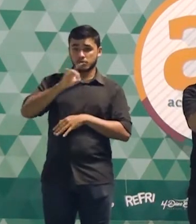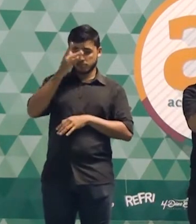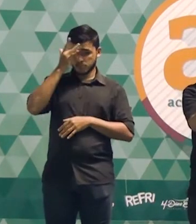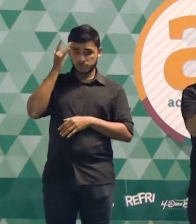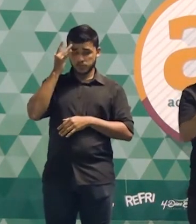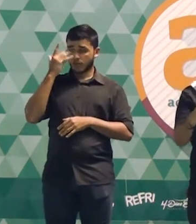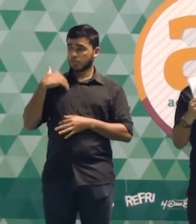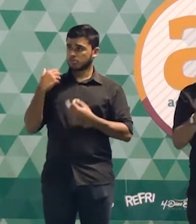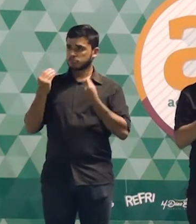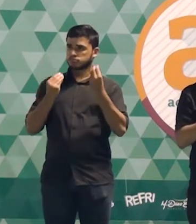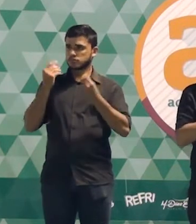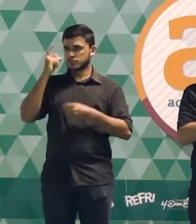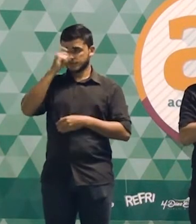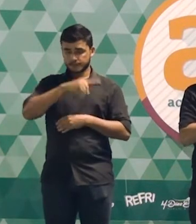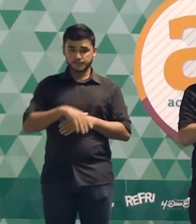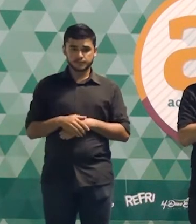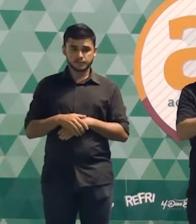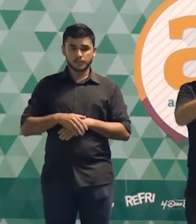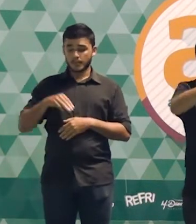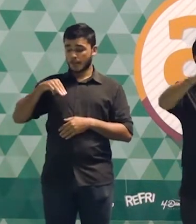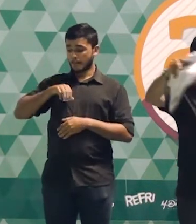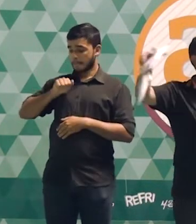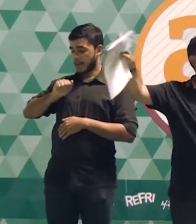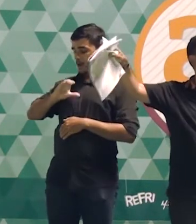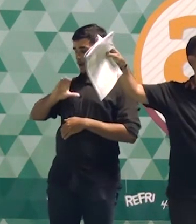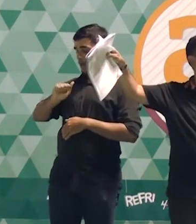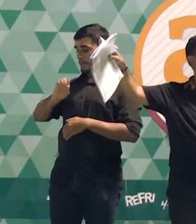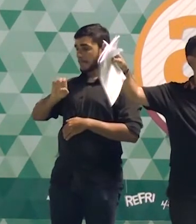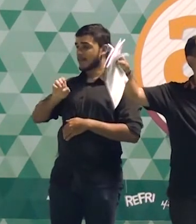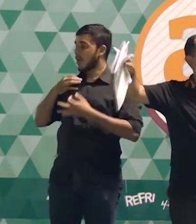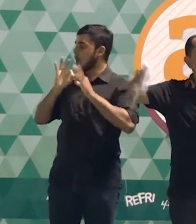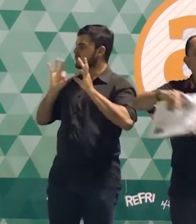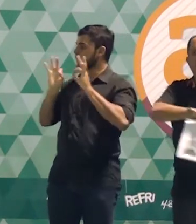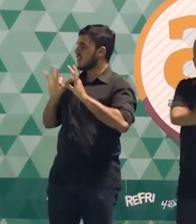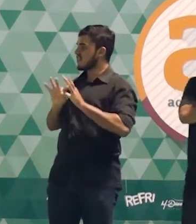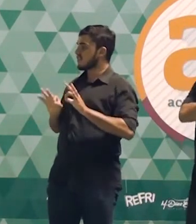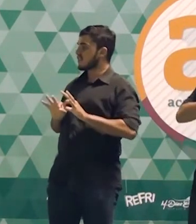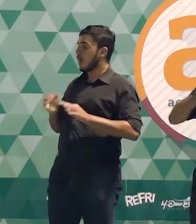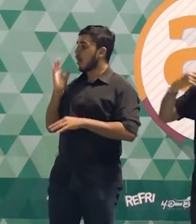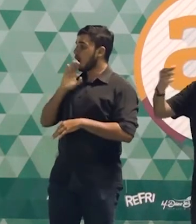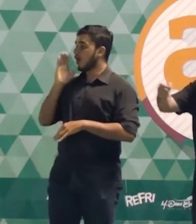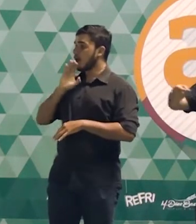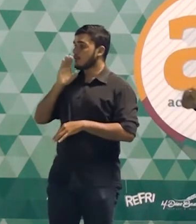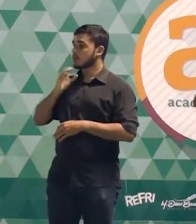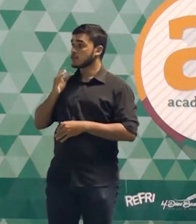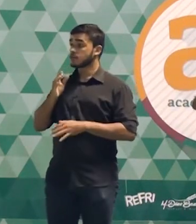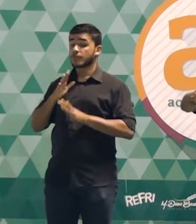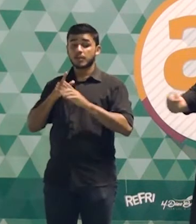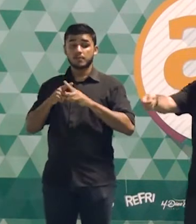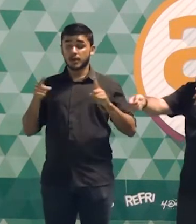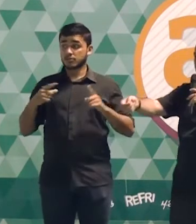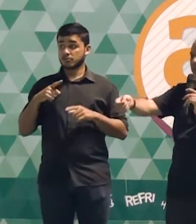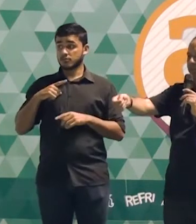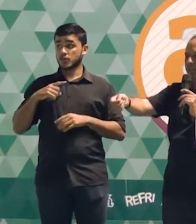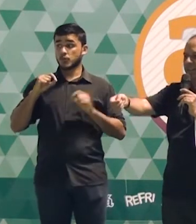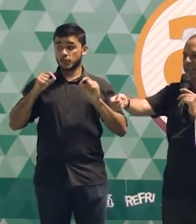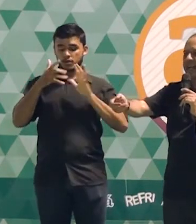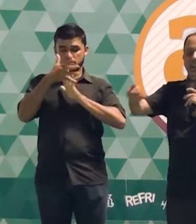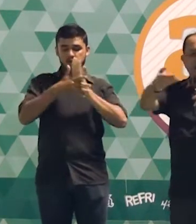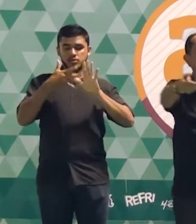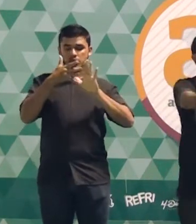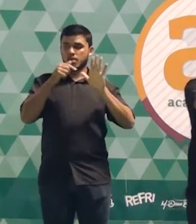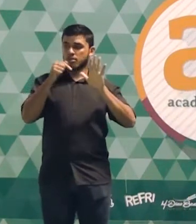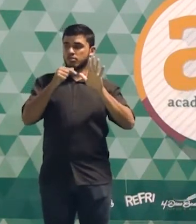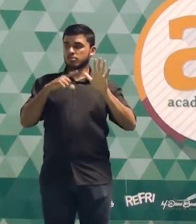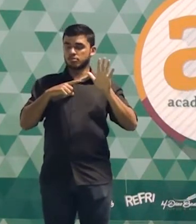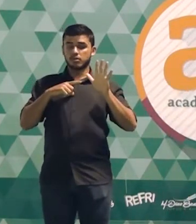minha leitura? Percebeu quando a Macabeia começa a falar sem parar? Percebe? Só que existe um artifício textual que